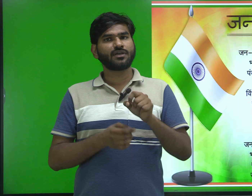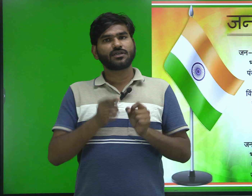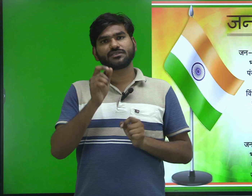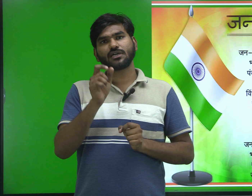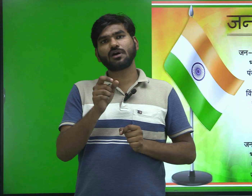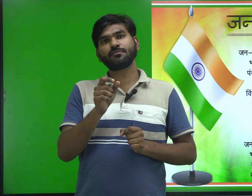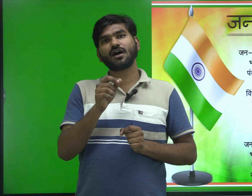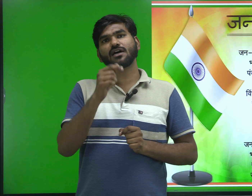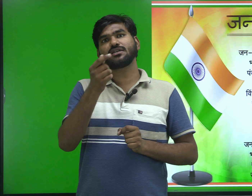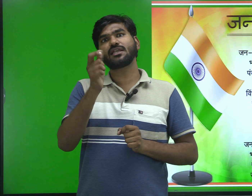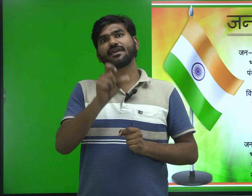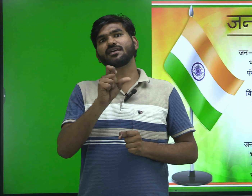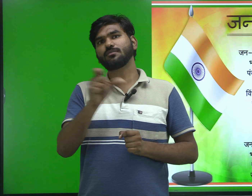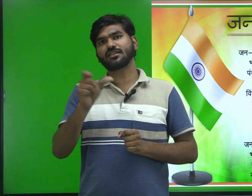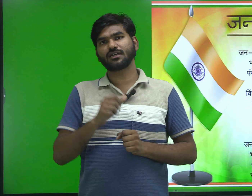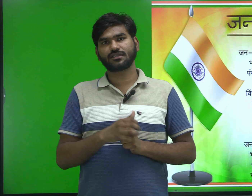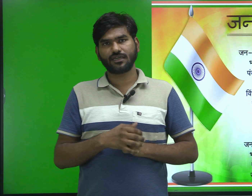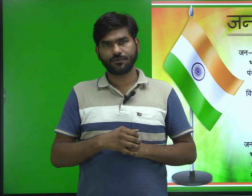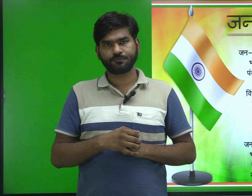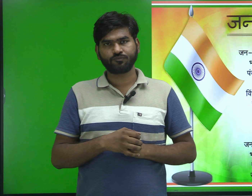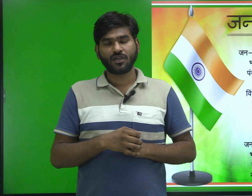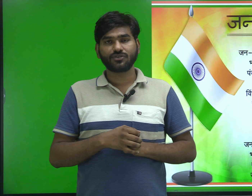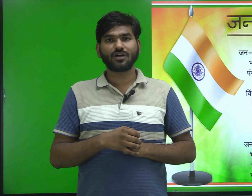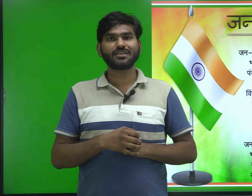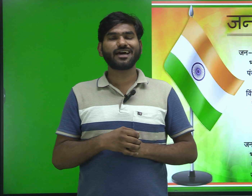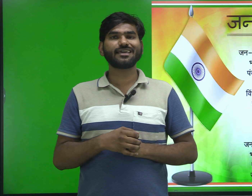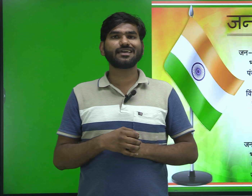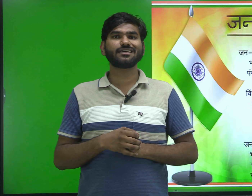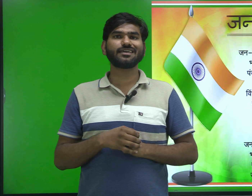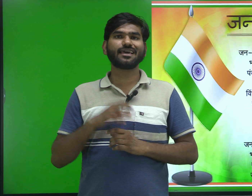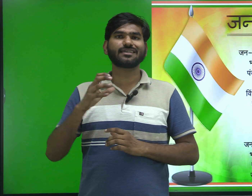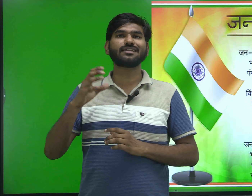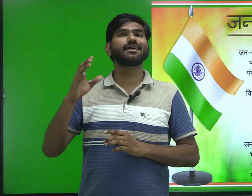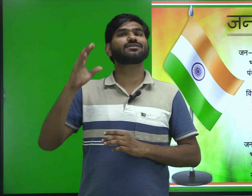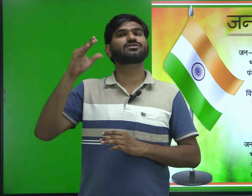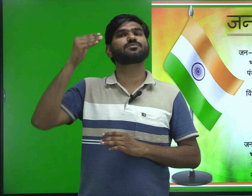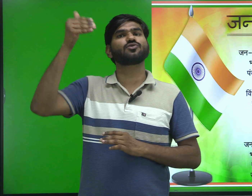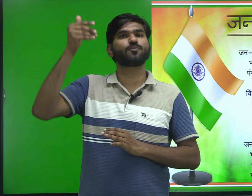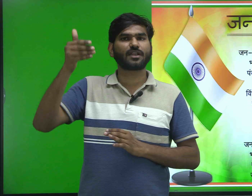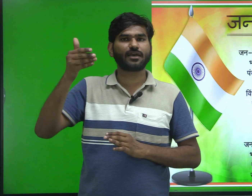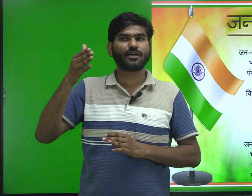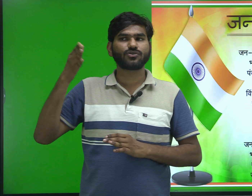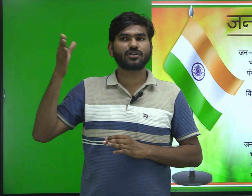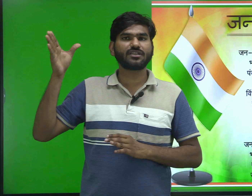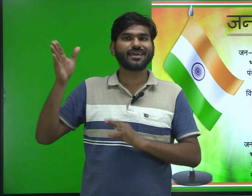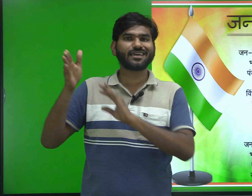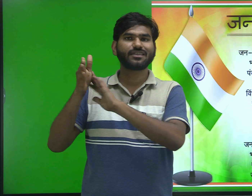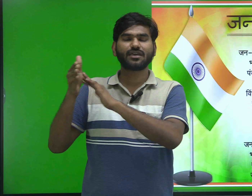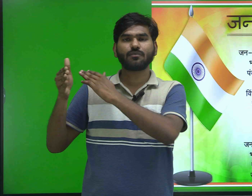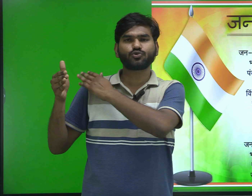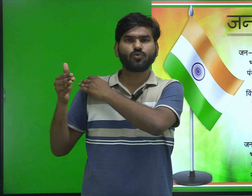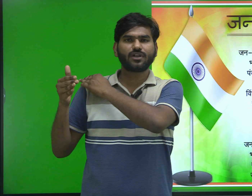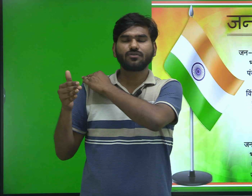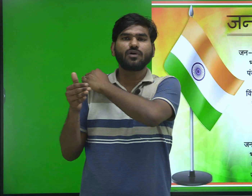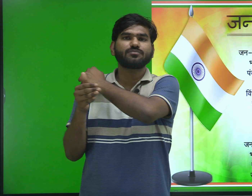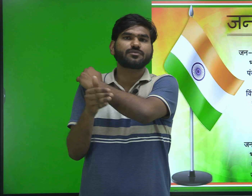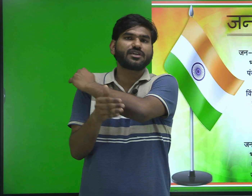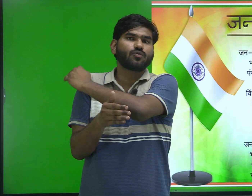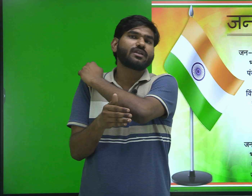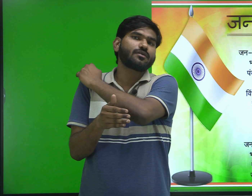जब हम अधिनायक की बात करते हैं, तो अधिनायक यानी कि एक ऐसा नायक जो सबसे ऊपर है। तो अधिनायक यानी कि हम शोल्डर को हम सबसे इक्विवेलेंट मानते